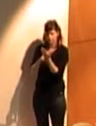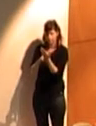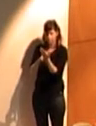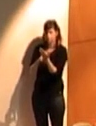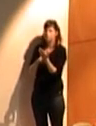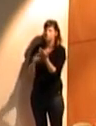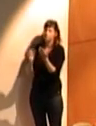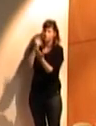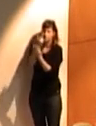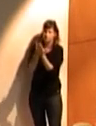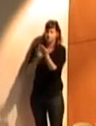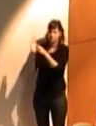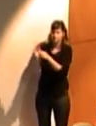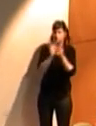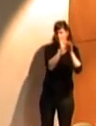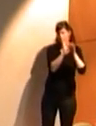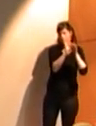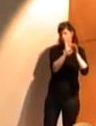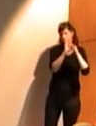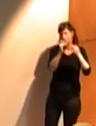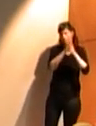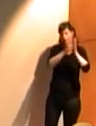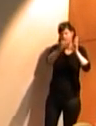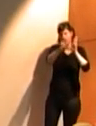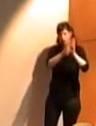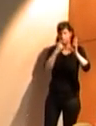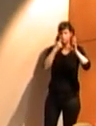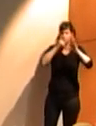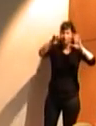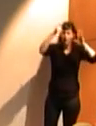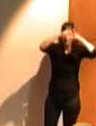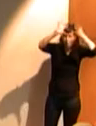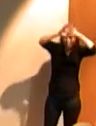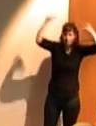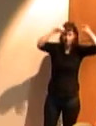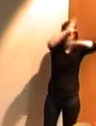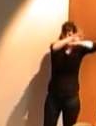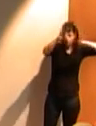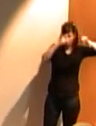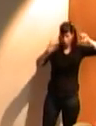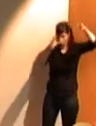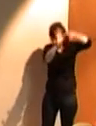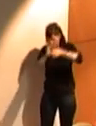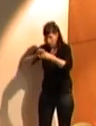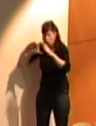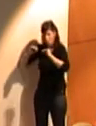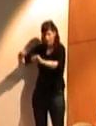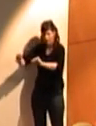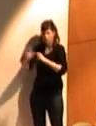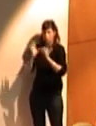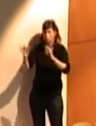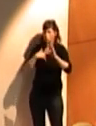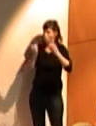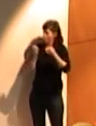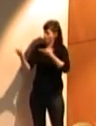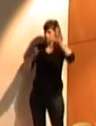concepts architecturaux sur des choses concrètes, et en faisant voter les personnes, ça nous a permis aussi